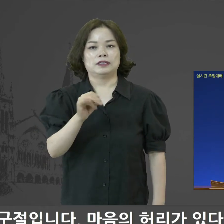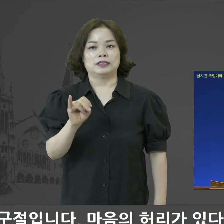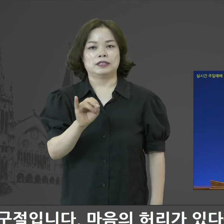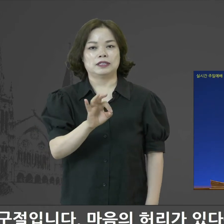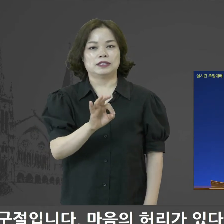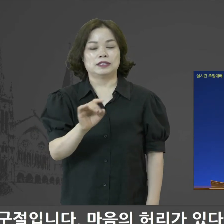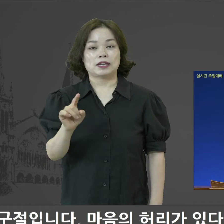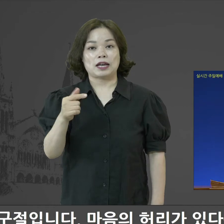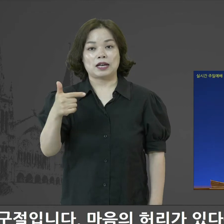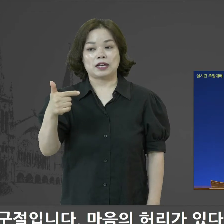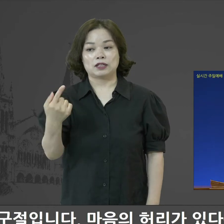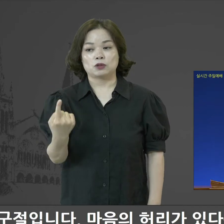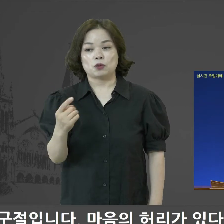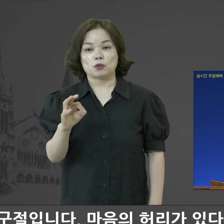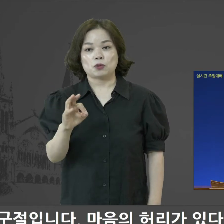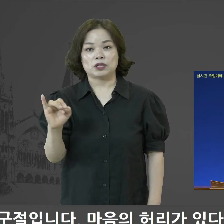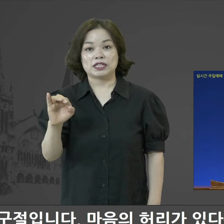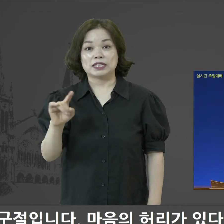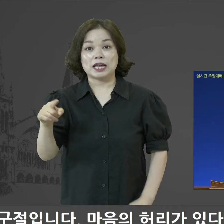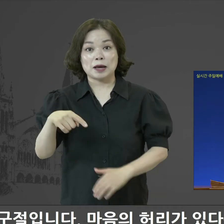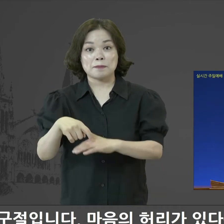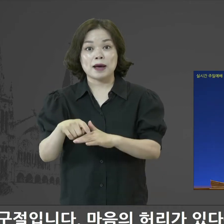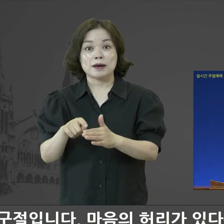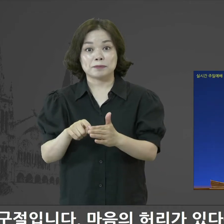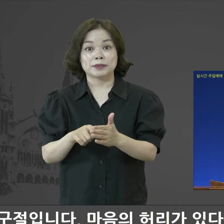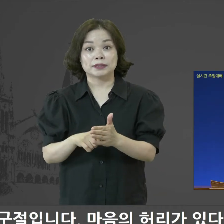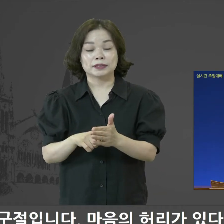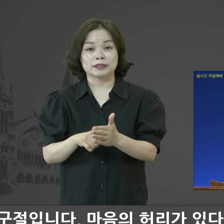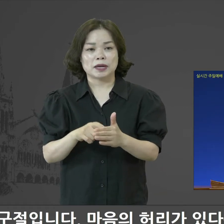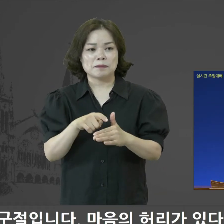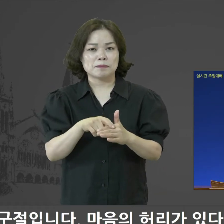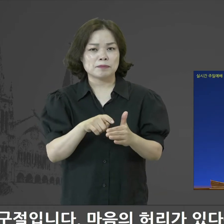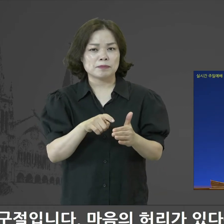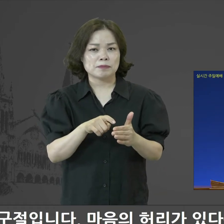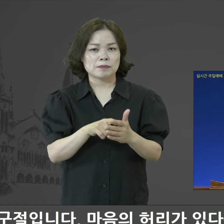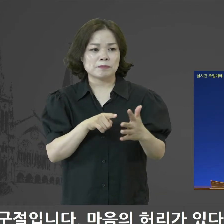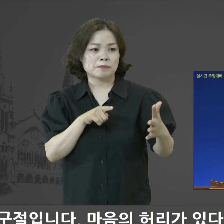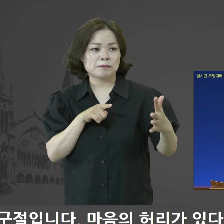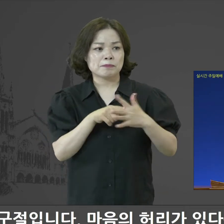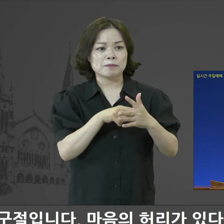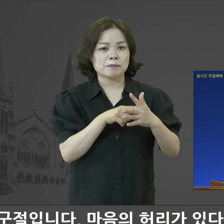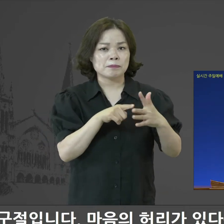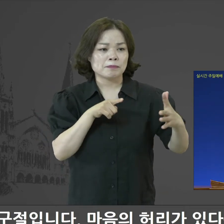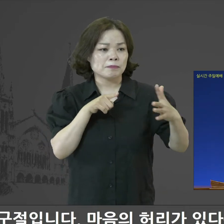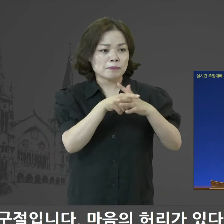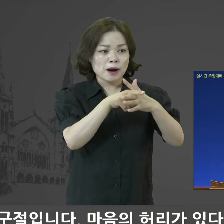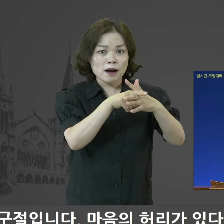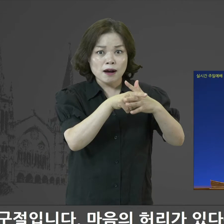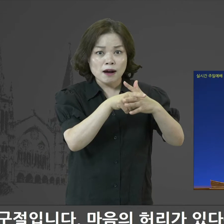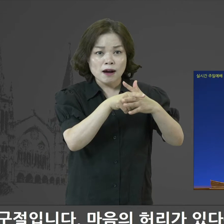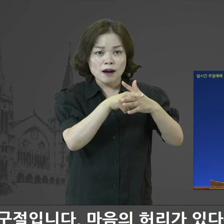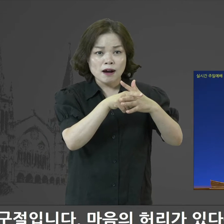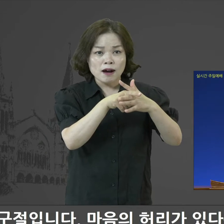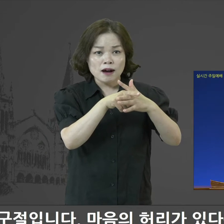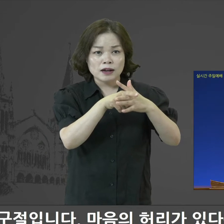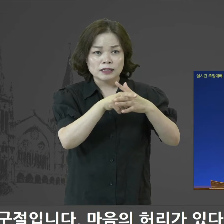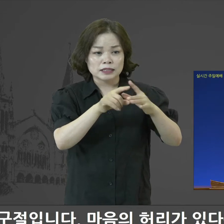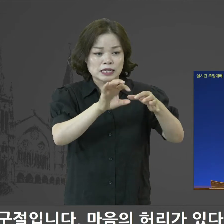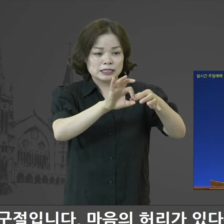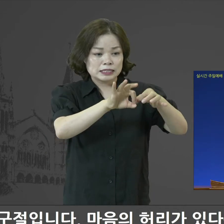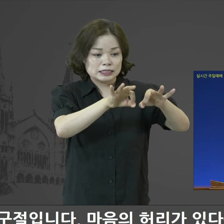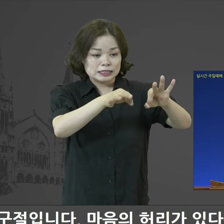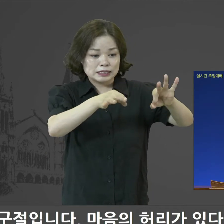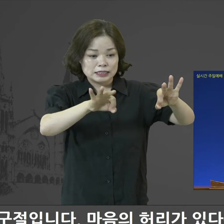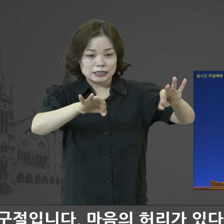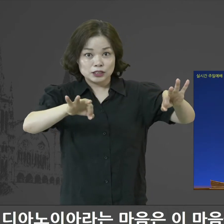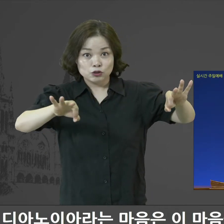디아노이아라는 마음은 이 마음을 관통하는 생각이에요. 그러니까 길이가 쭉 연결된 겁니다. 관통하는